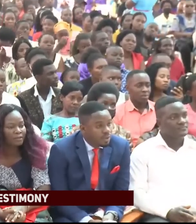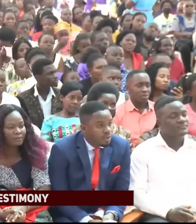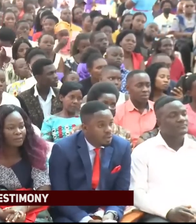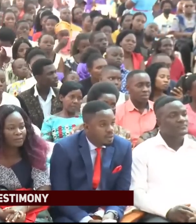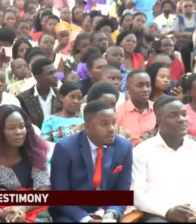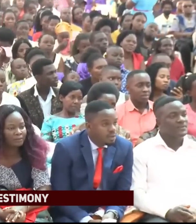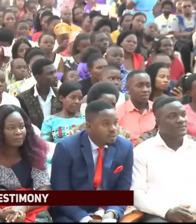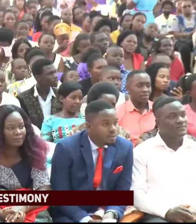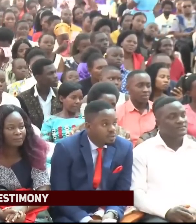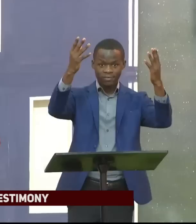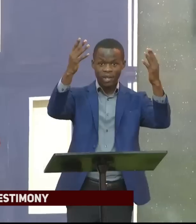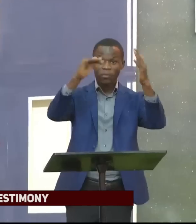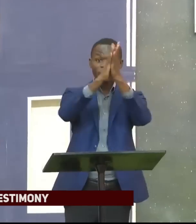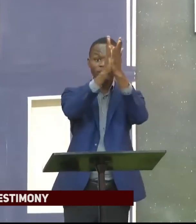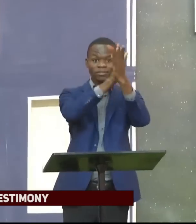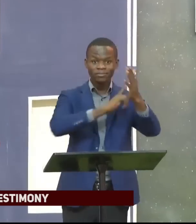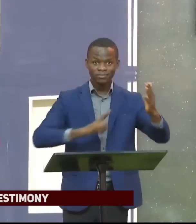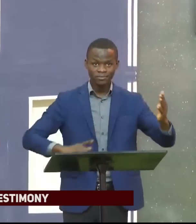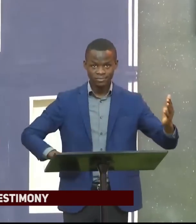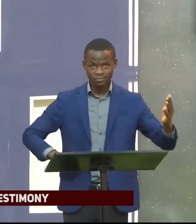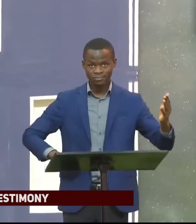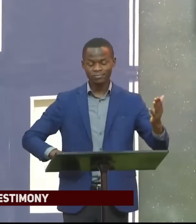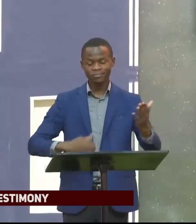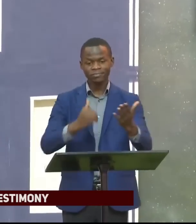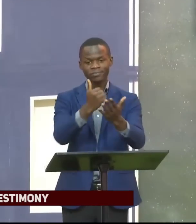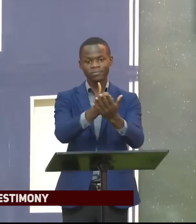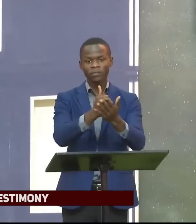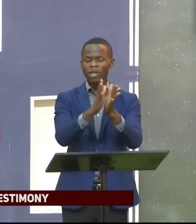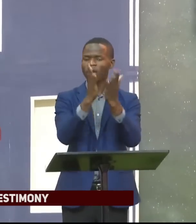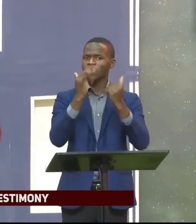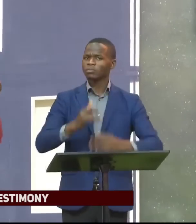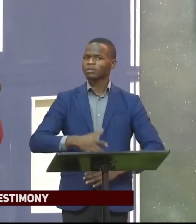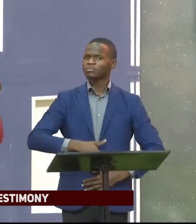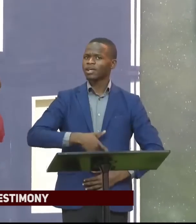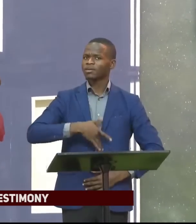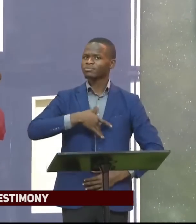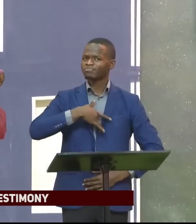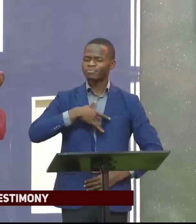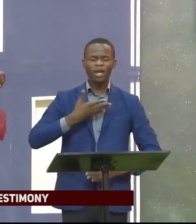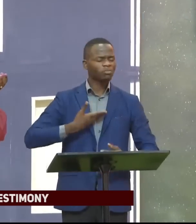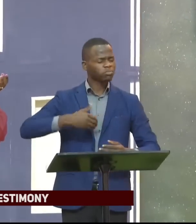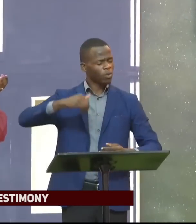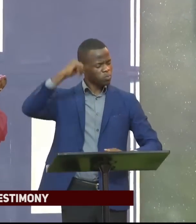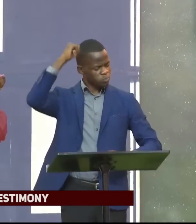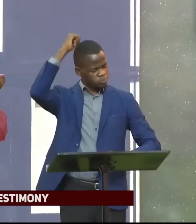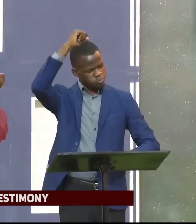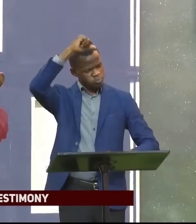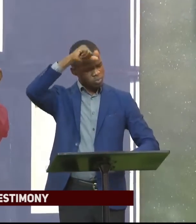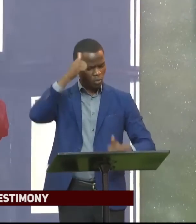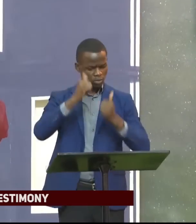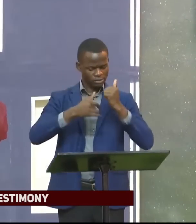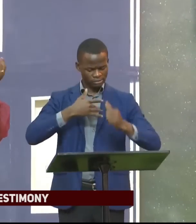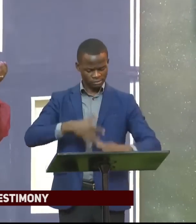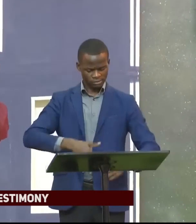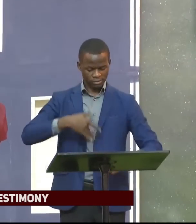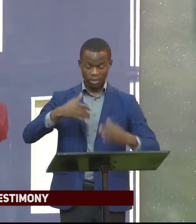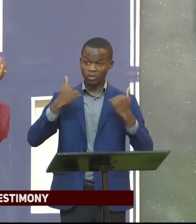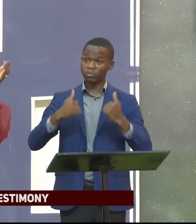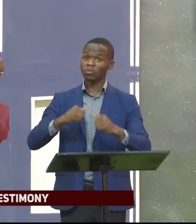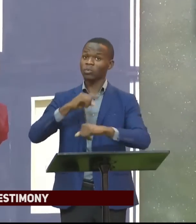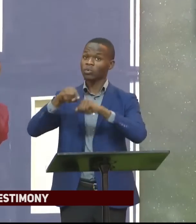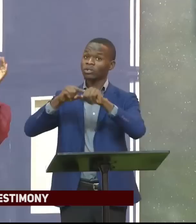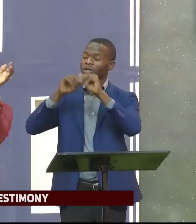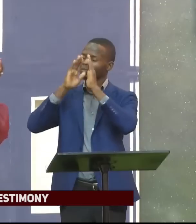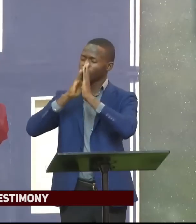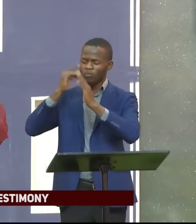Haleluya. Mukama yebazibwe. Mpulira nnina amafuta ennaku zino ge mpulira. Ngenda kusabanga